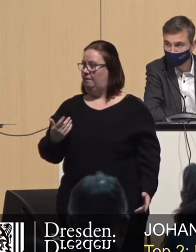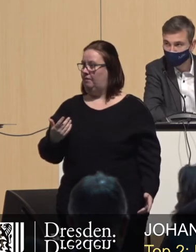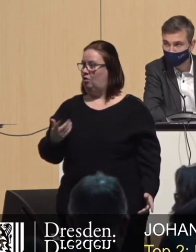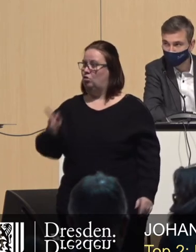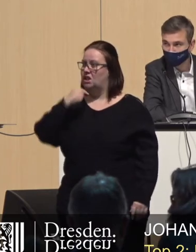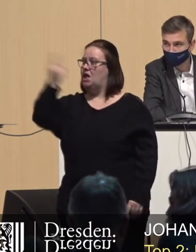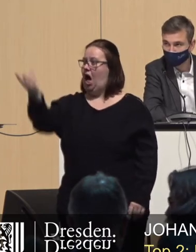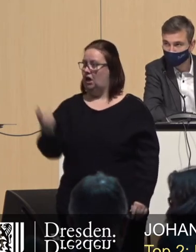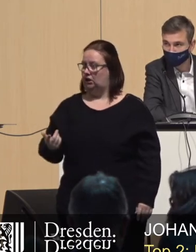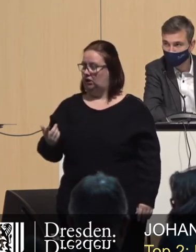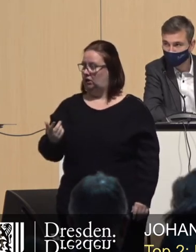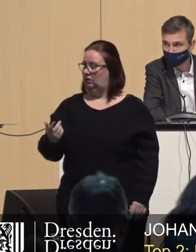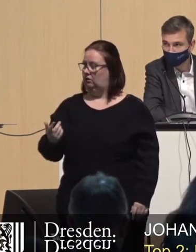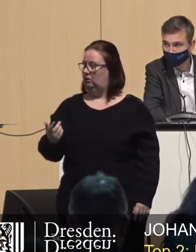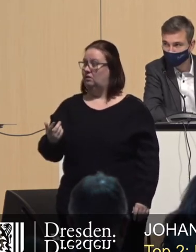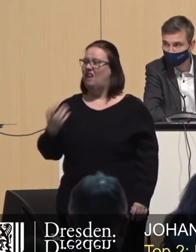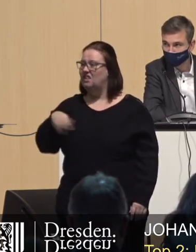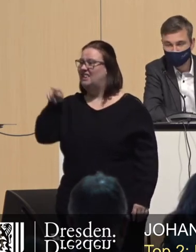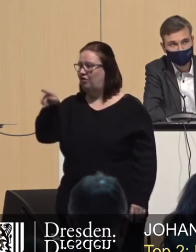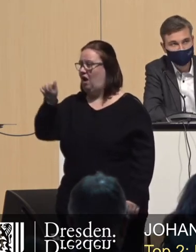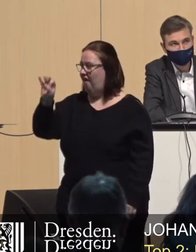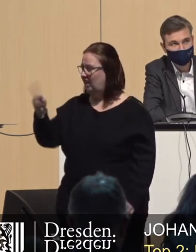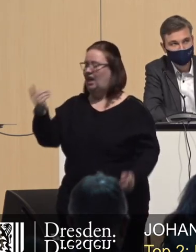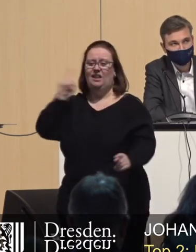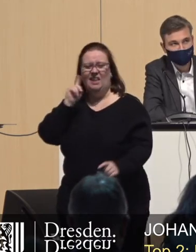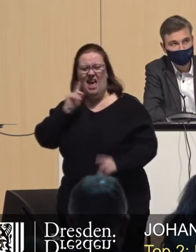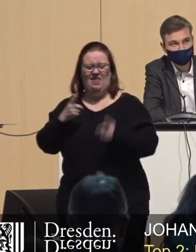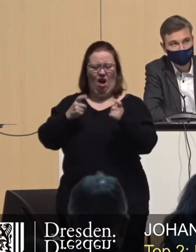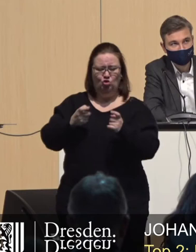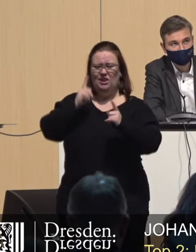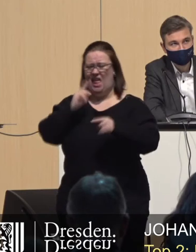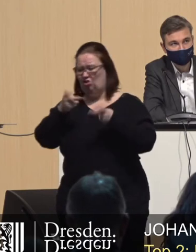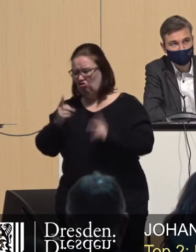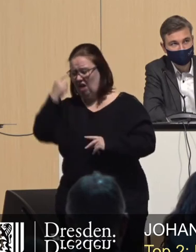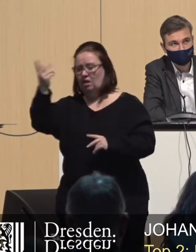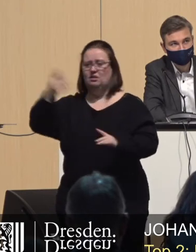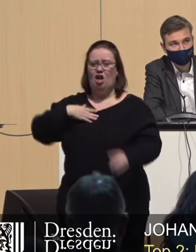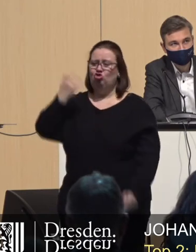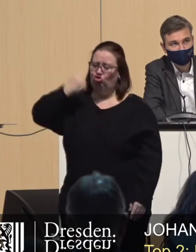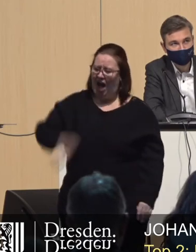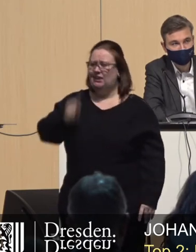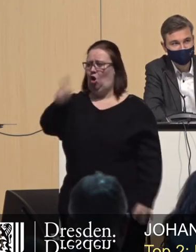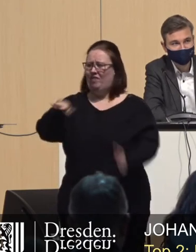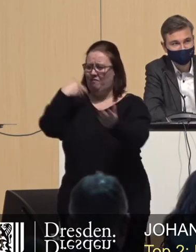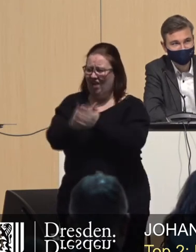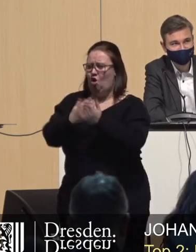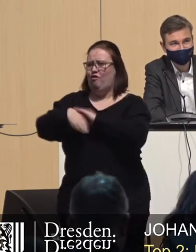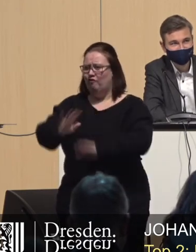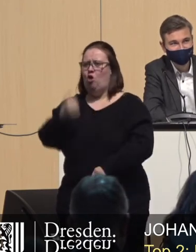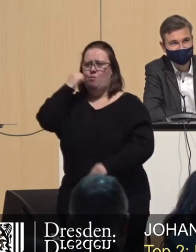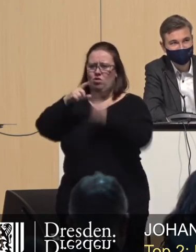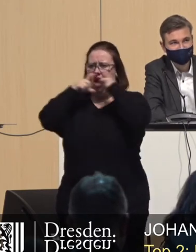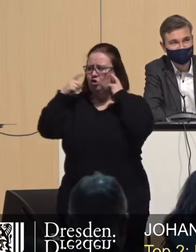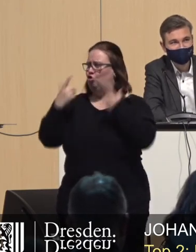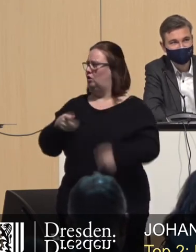und sagen, ja, Sie von der AfD, in jedem Ausschuss, in jedem Stadtrat scheißen Sie auf die Empfehlung von